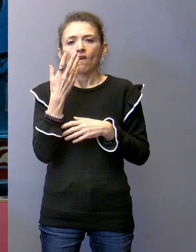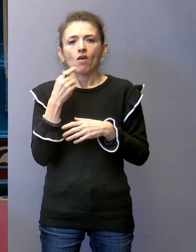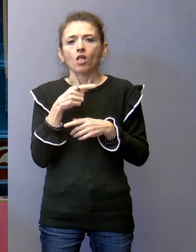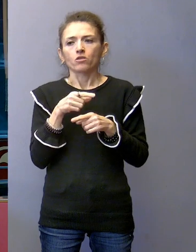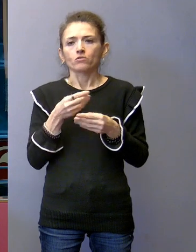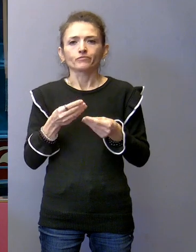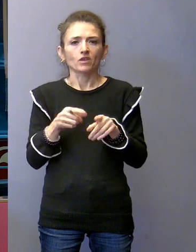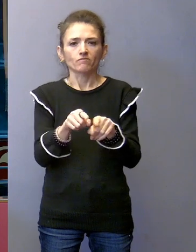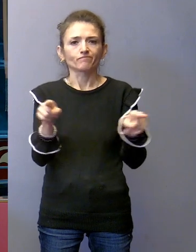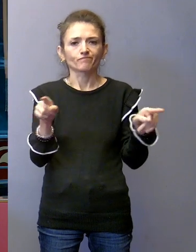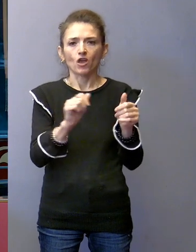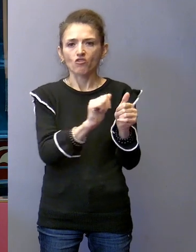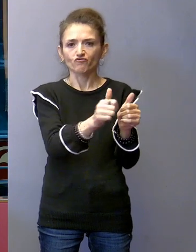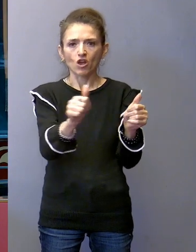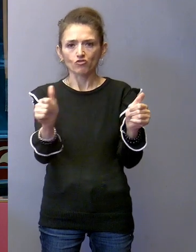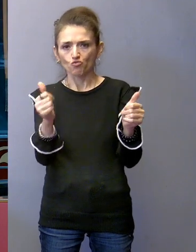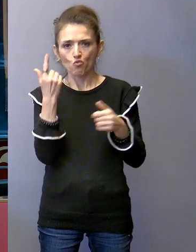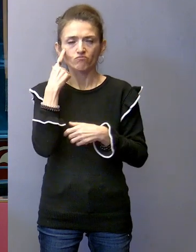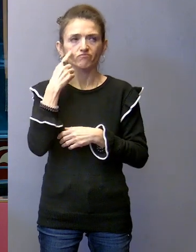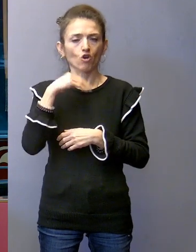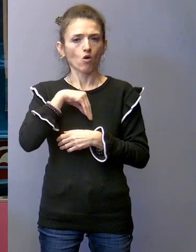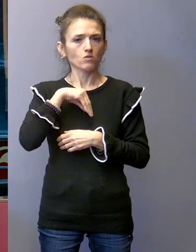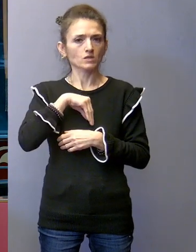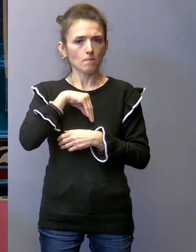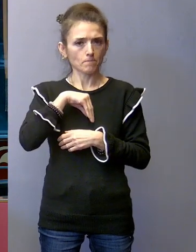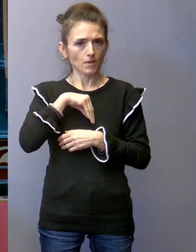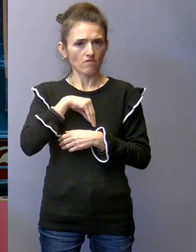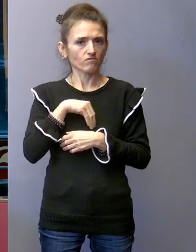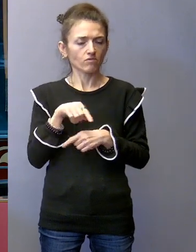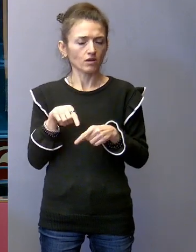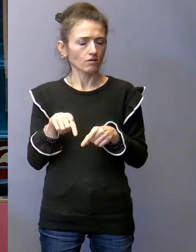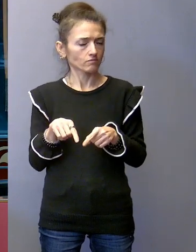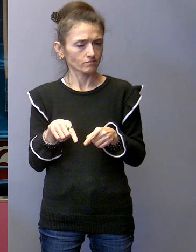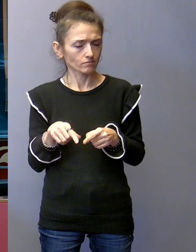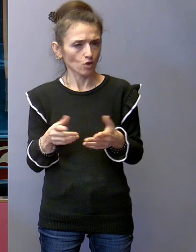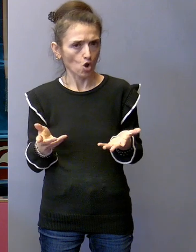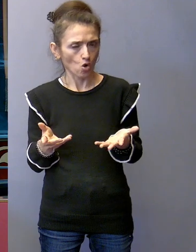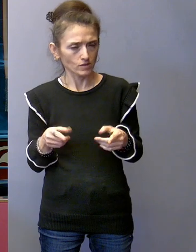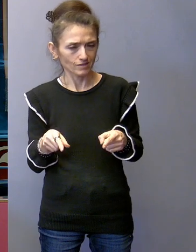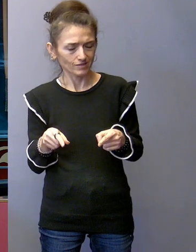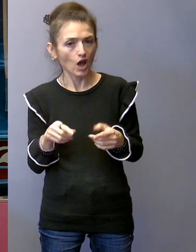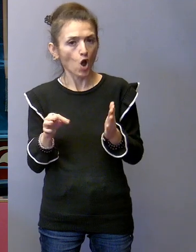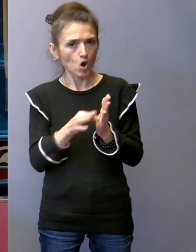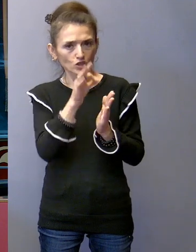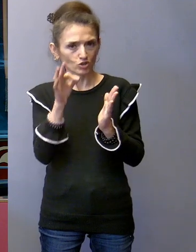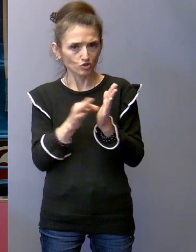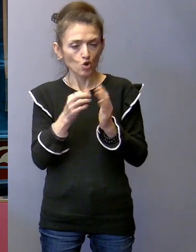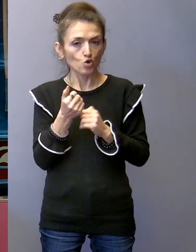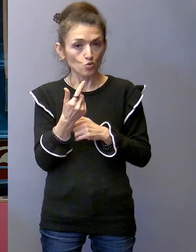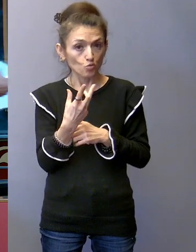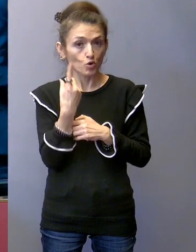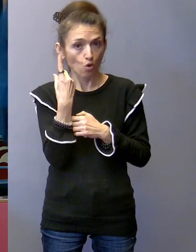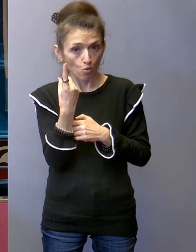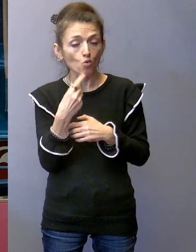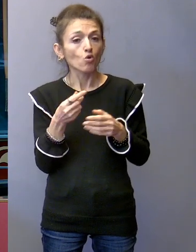consapevoli di quello che stiamo andando ad attuare Allora l'ordine del giorno numero 1 non accoglie